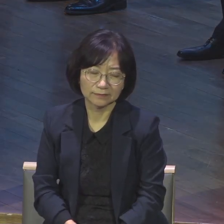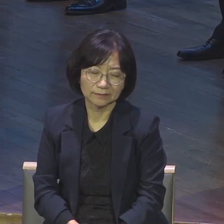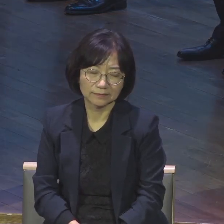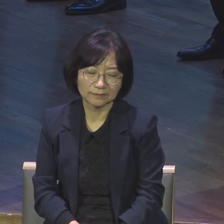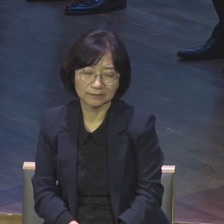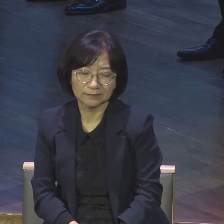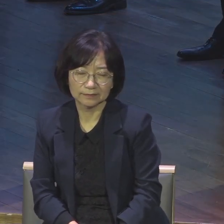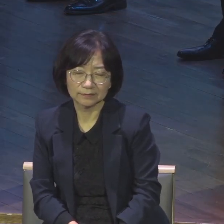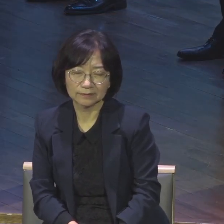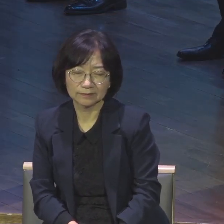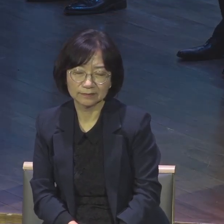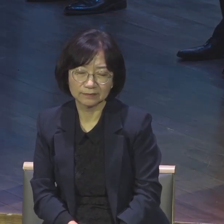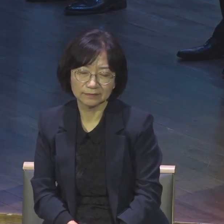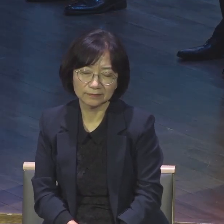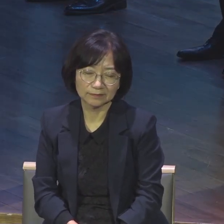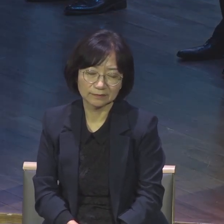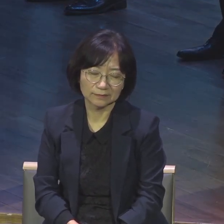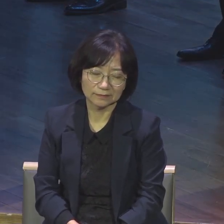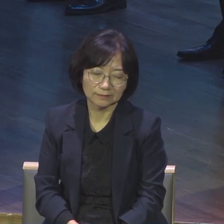살아계신 아버지 하나님